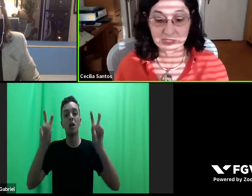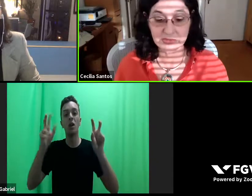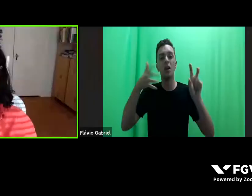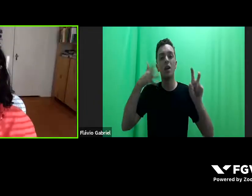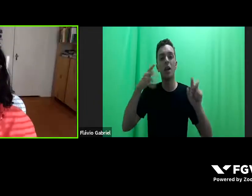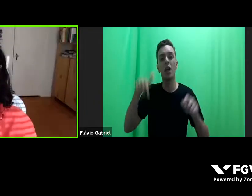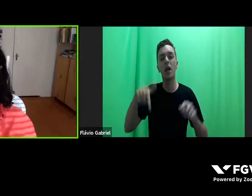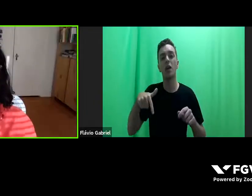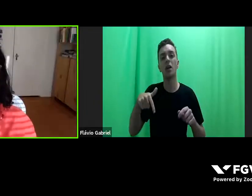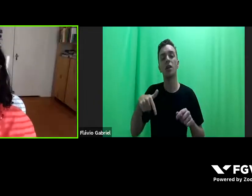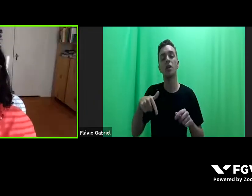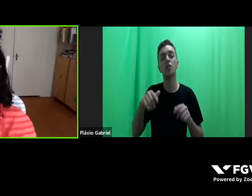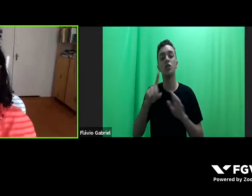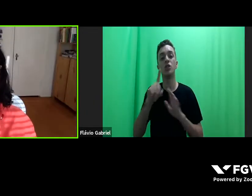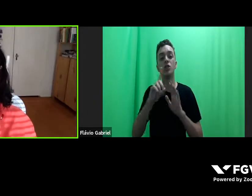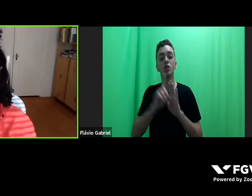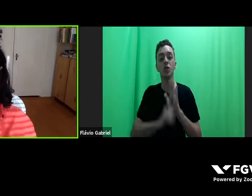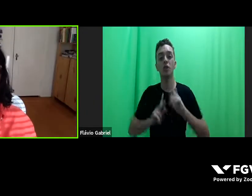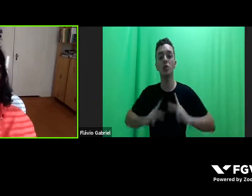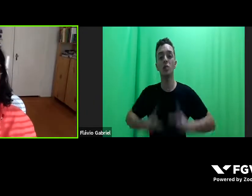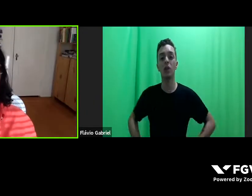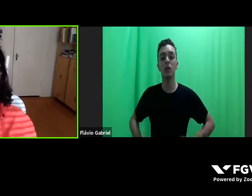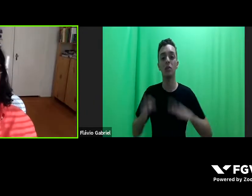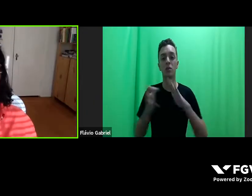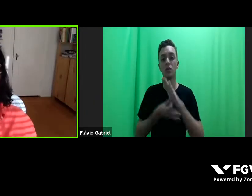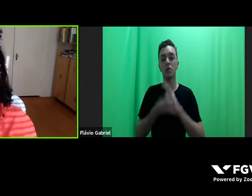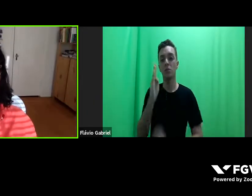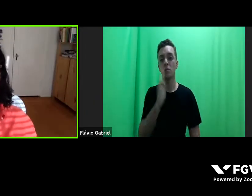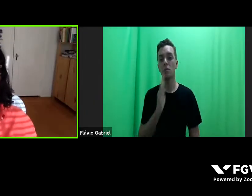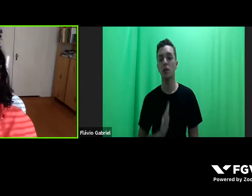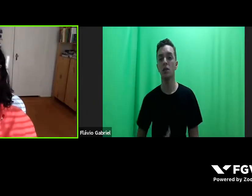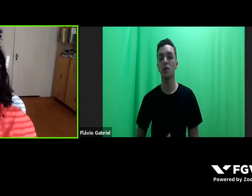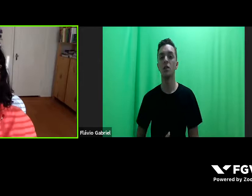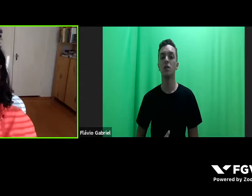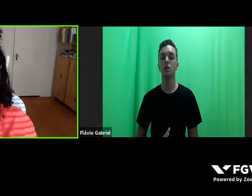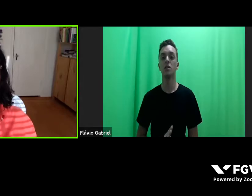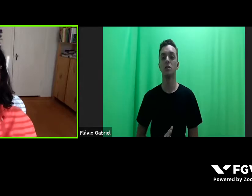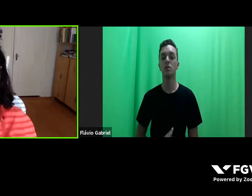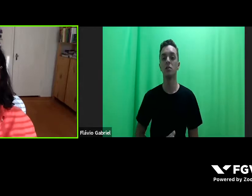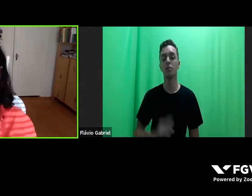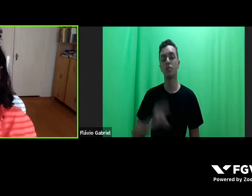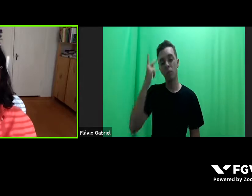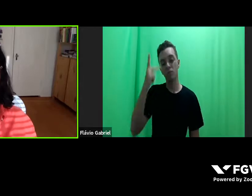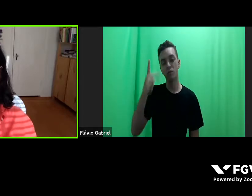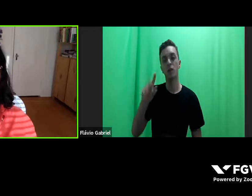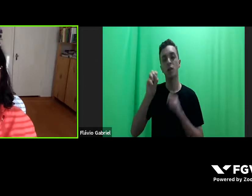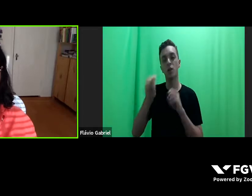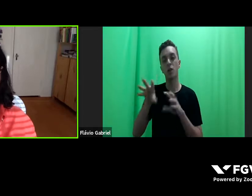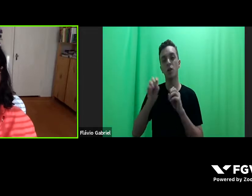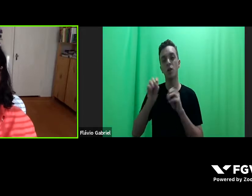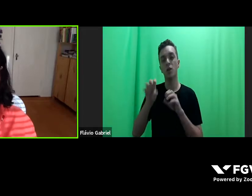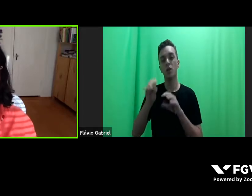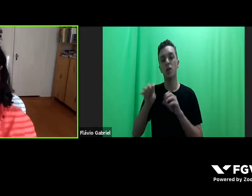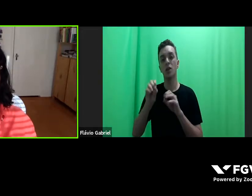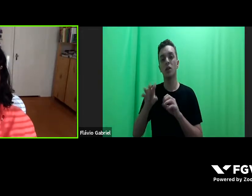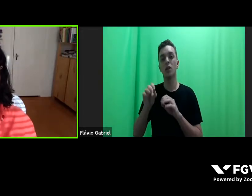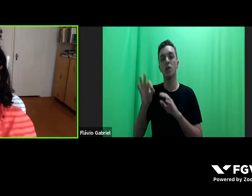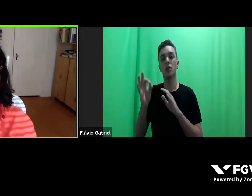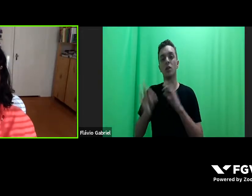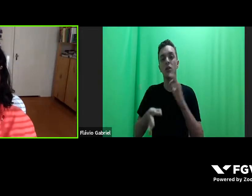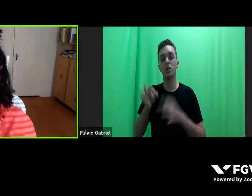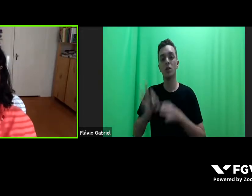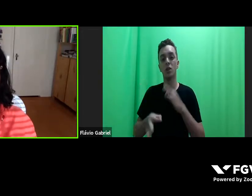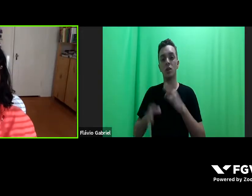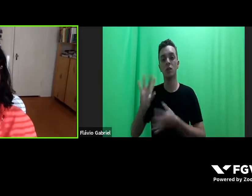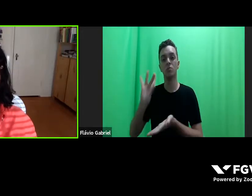Direitos Humanos e Clínicas Jurídicas no Brasil por uma Educação e Mobilização Jurídicas Emancipatórias.